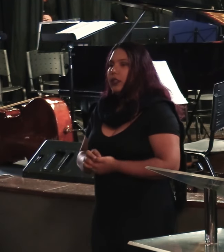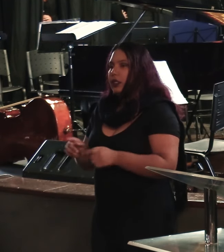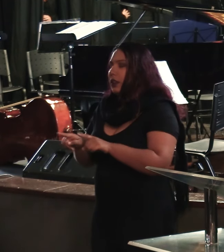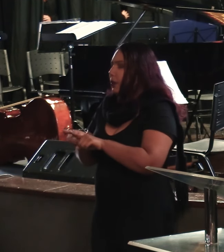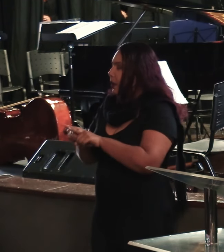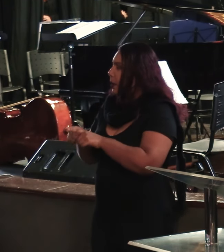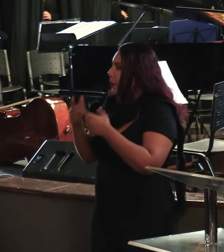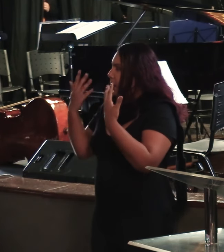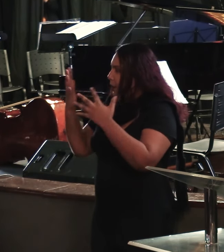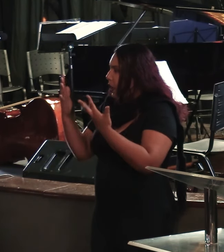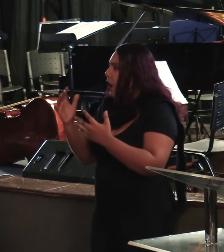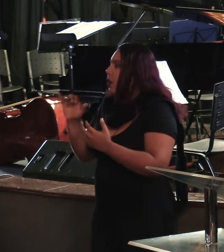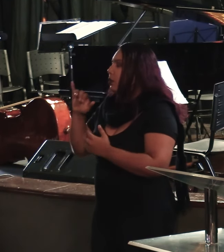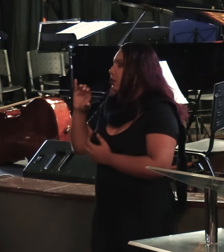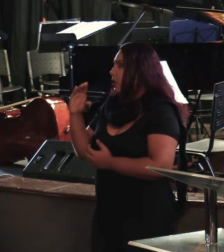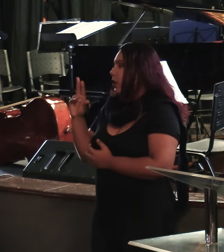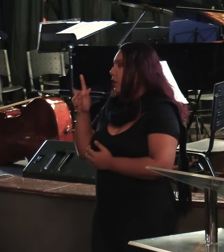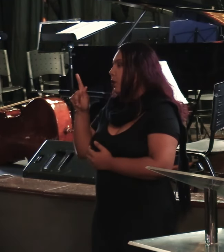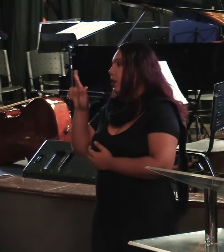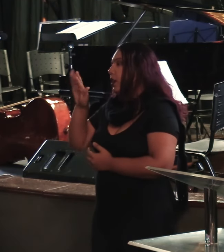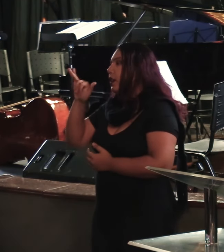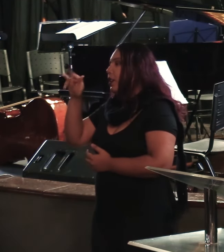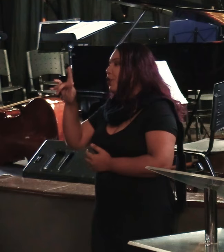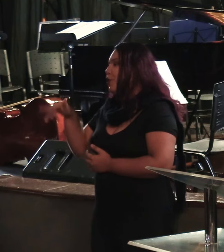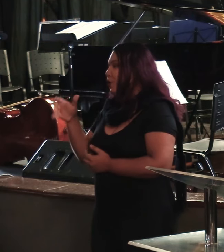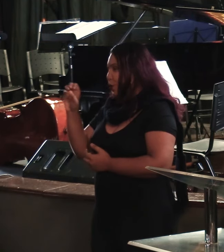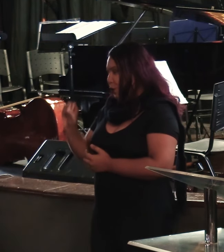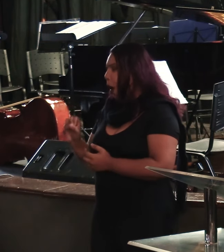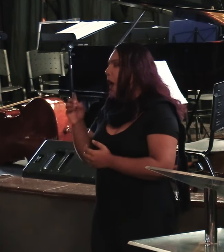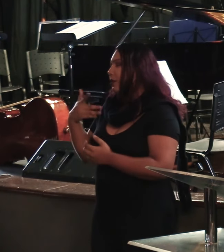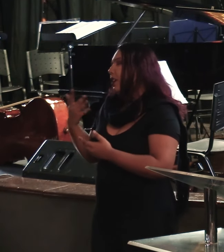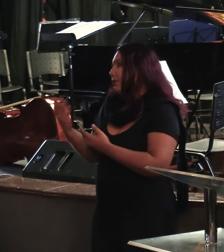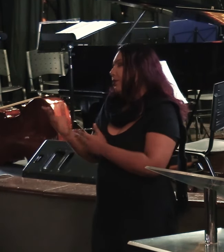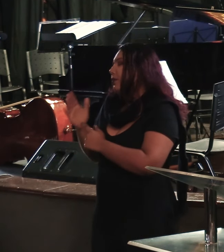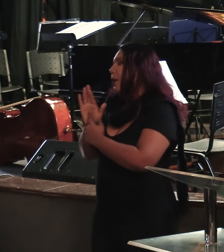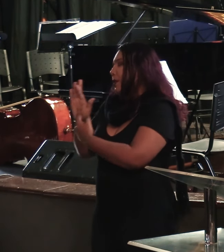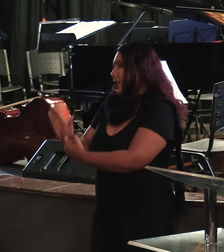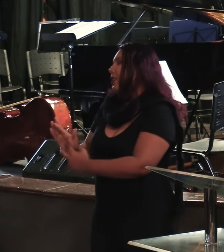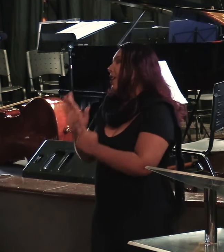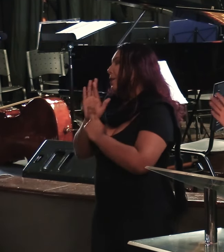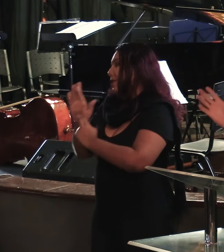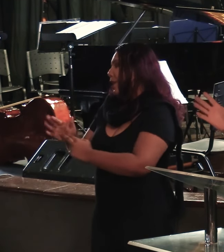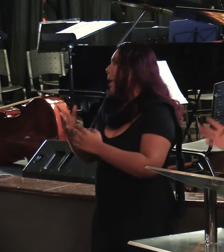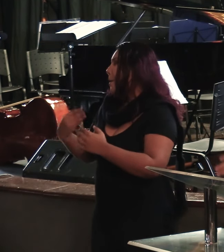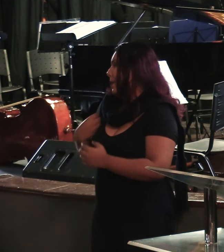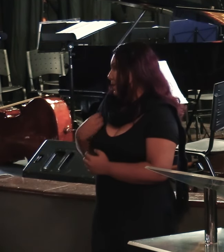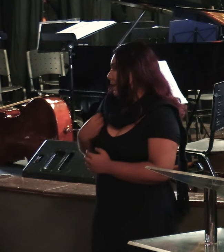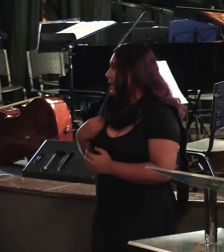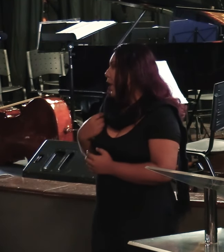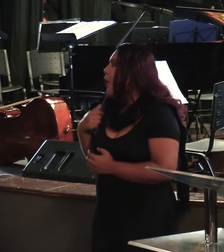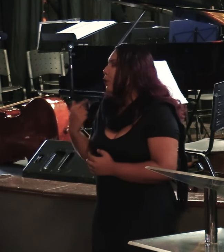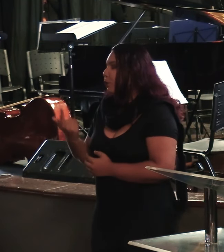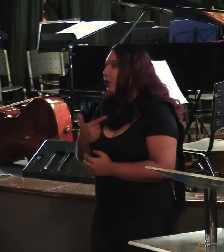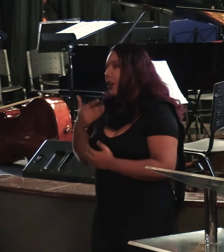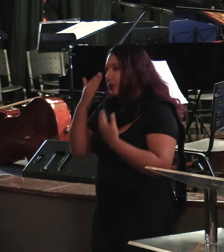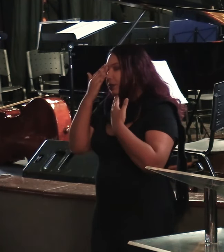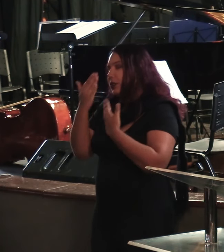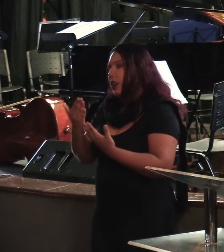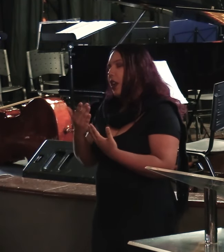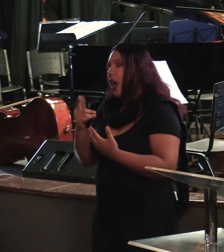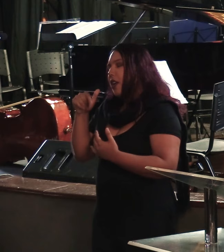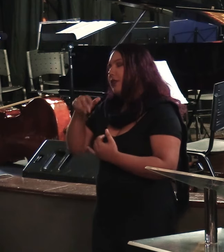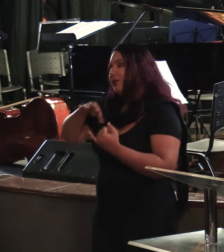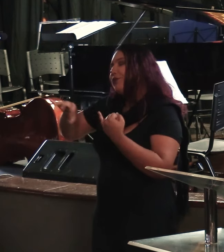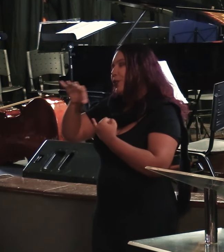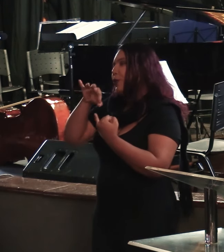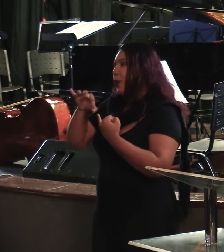aqui o Jó, secretário, né, o prefeito, muito, muito agradecido por essa participação. E nós, do Instituto Federal do